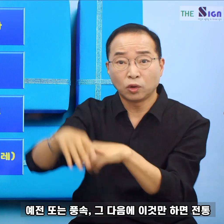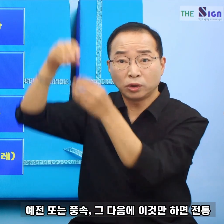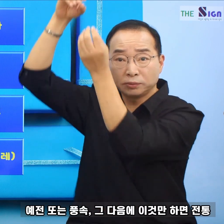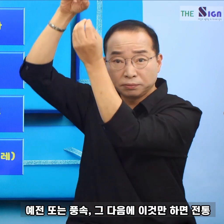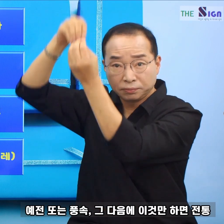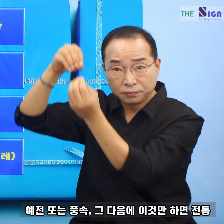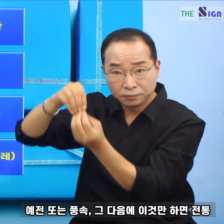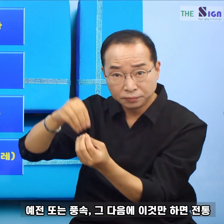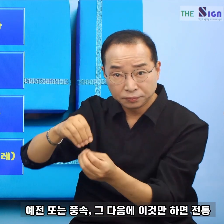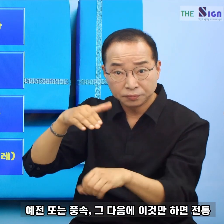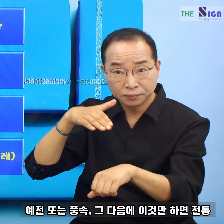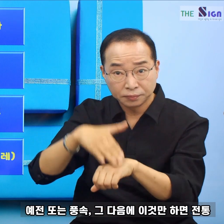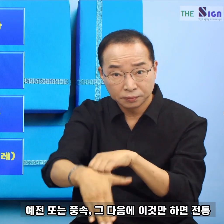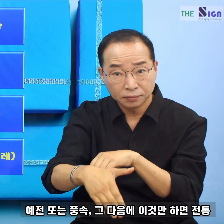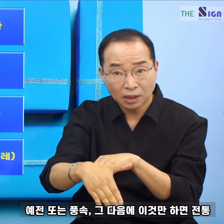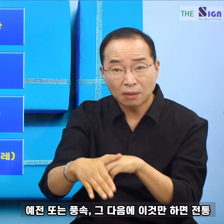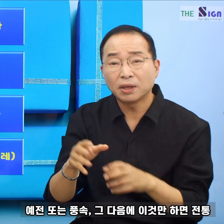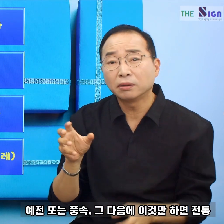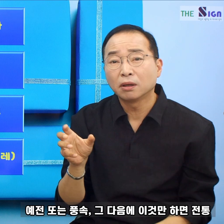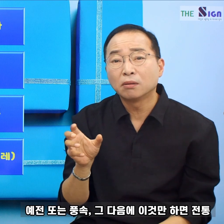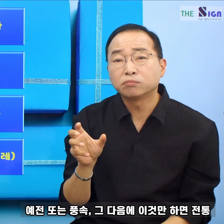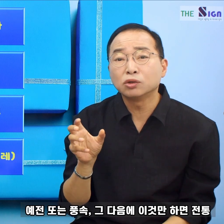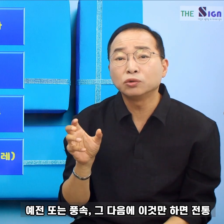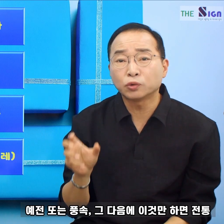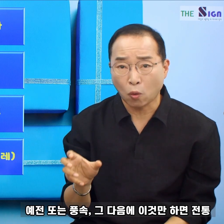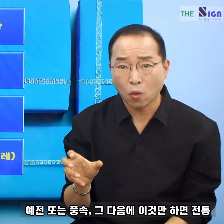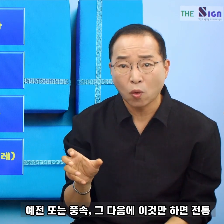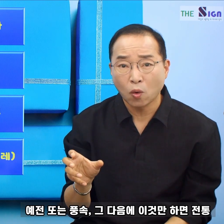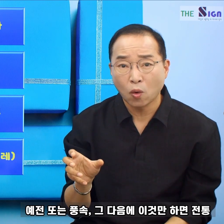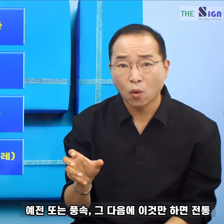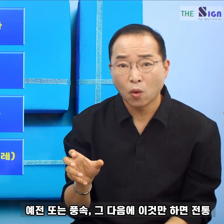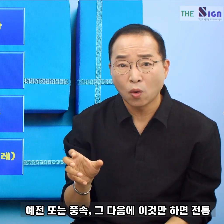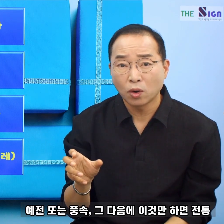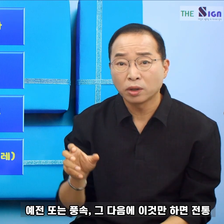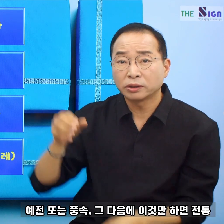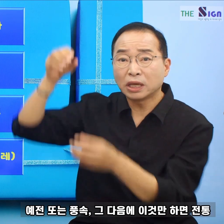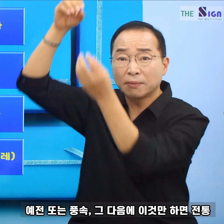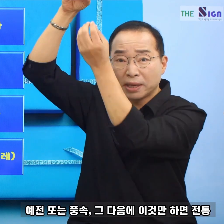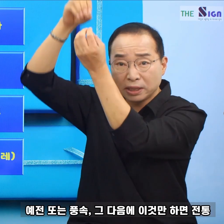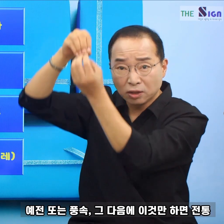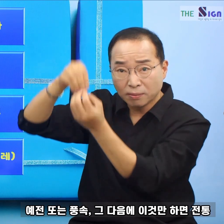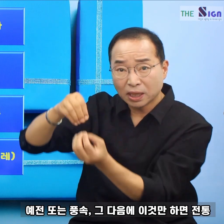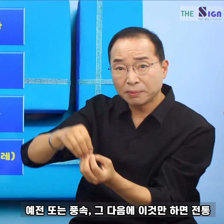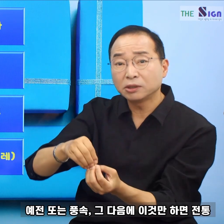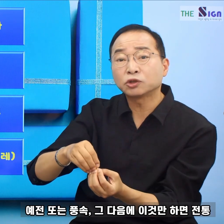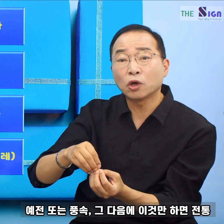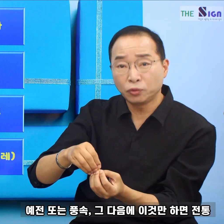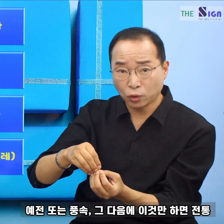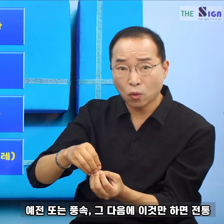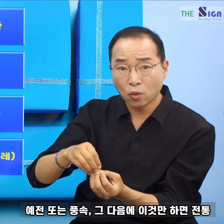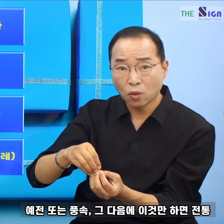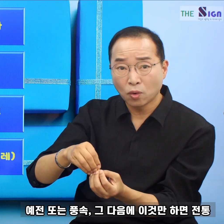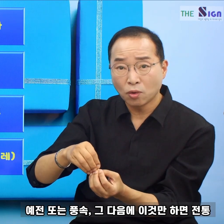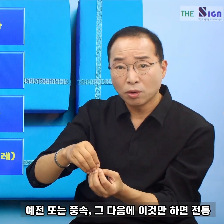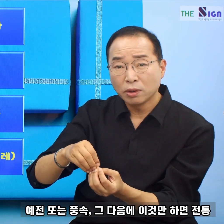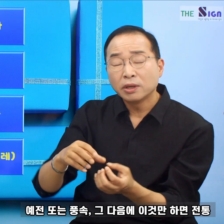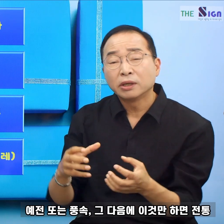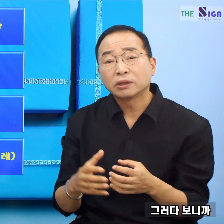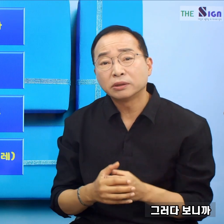또는 하면 풍속. 그 다음에 이것만 하면 전통. 그러다